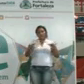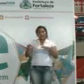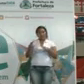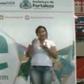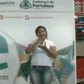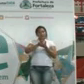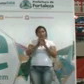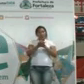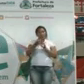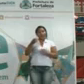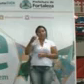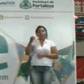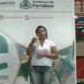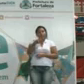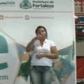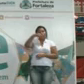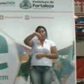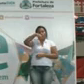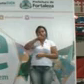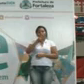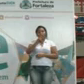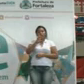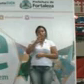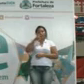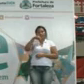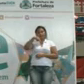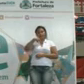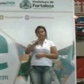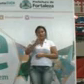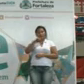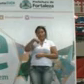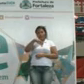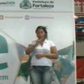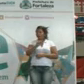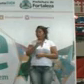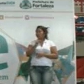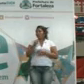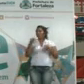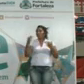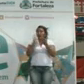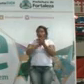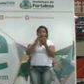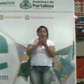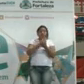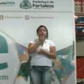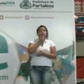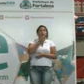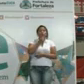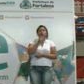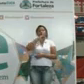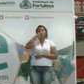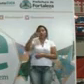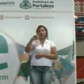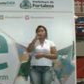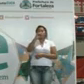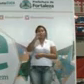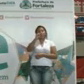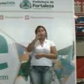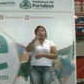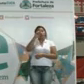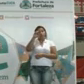outras escolas que eu te falei, até os representantes já haviam morrido. José de Alencar, morto. Machado